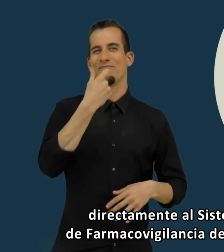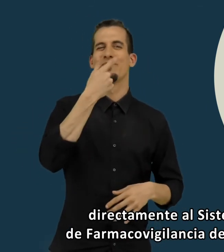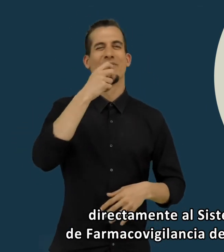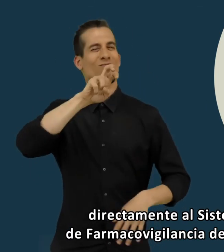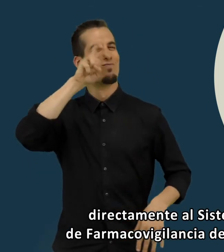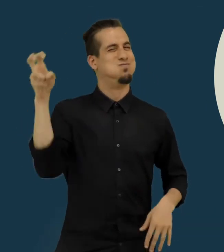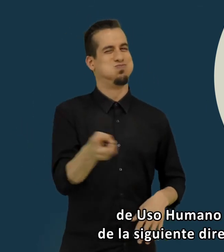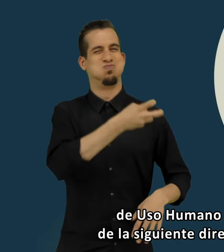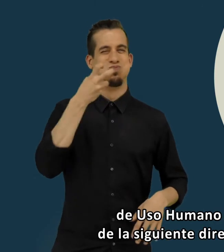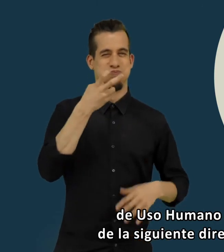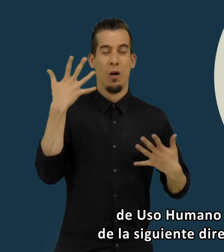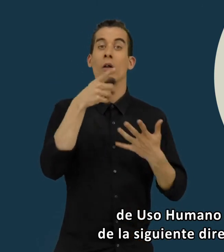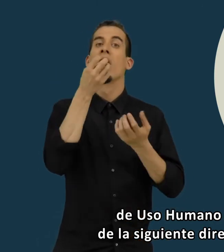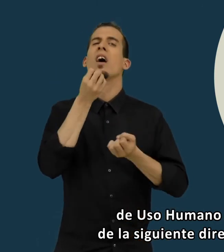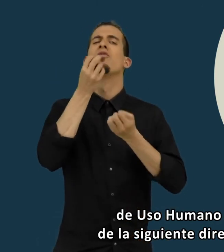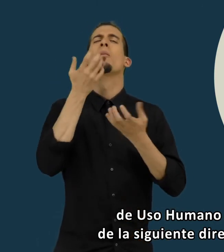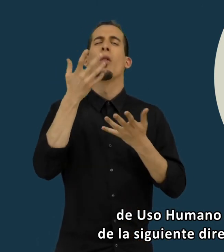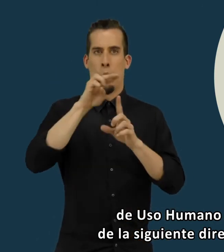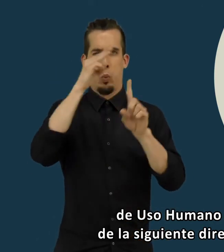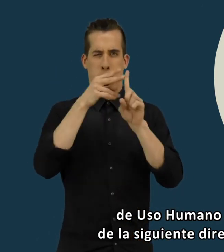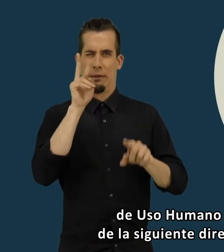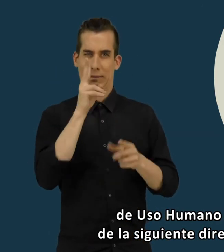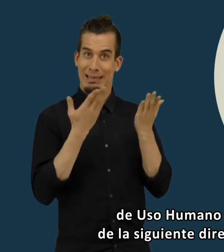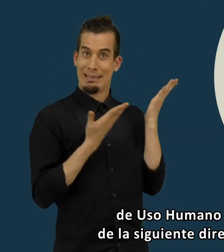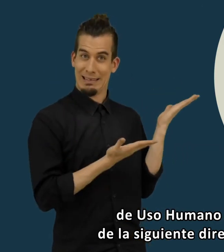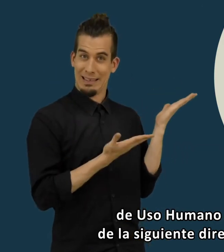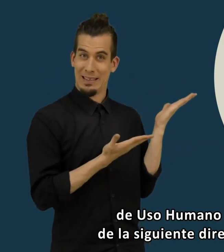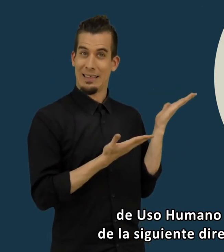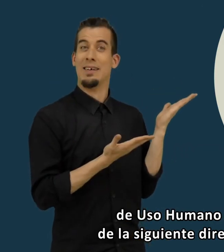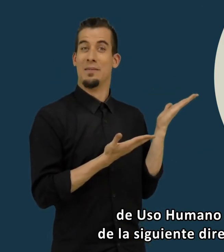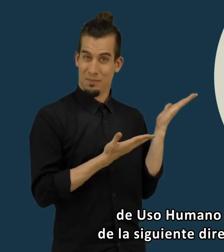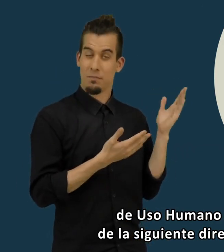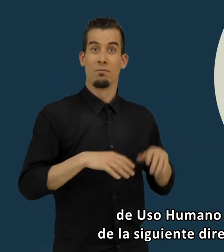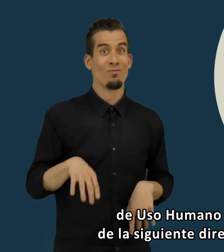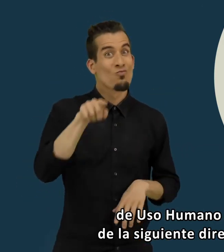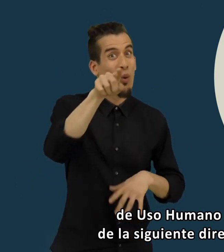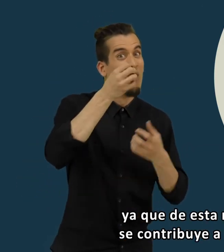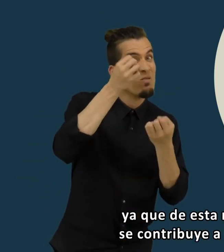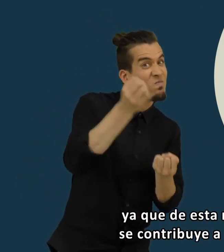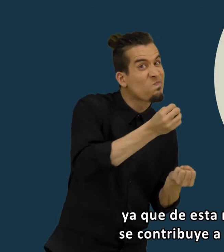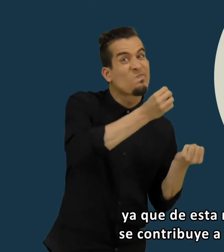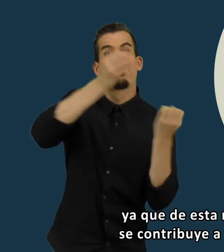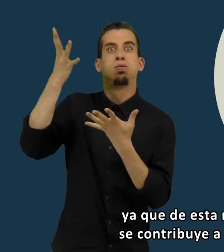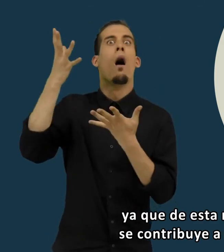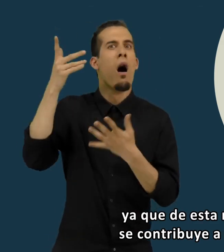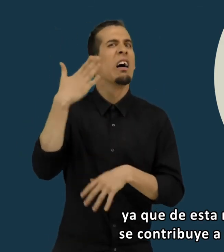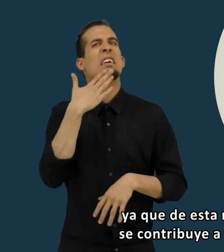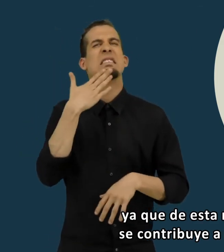de Medicamentos de Uso Humano, a través de la siguiente dirección web, ya que de esta manera